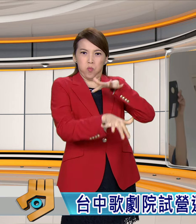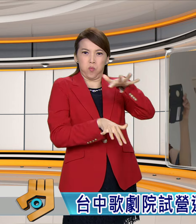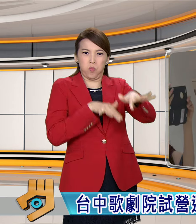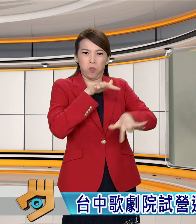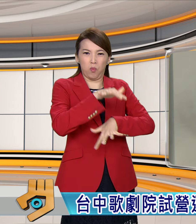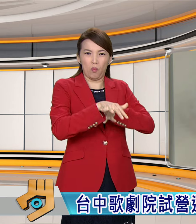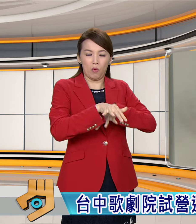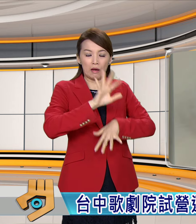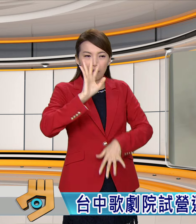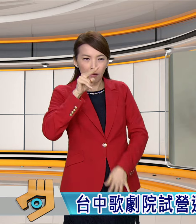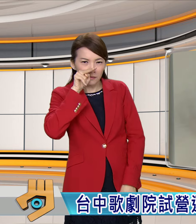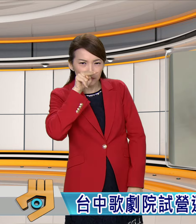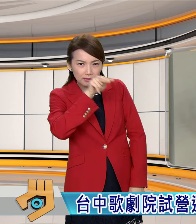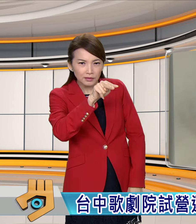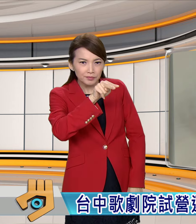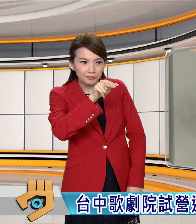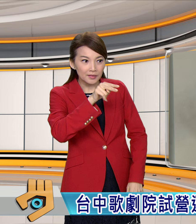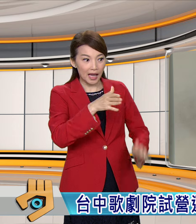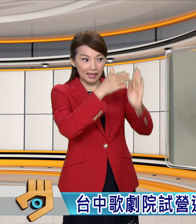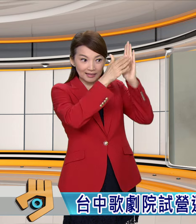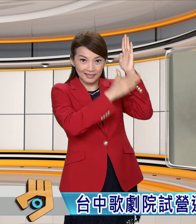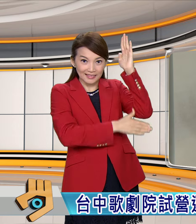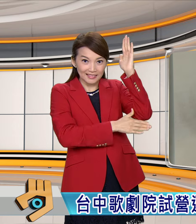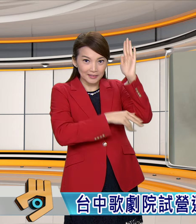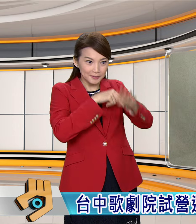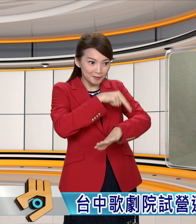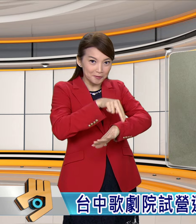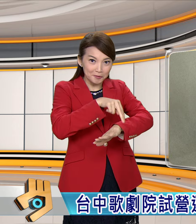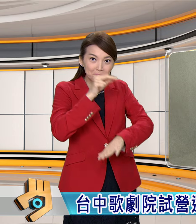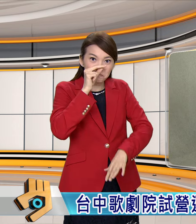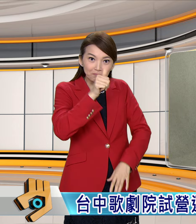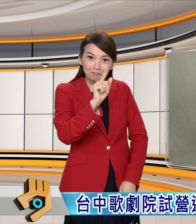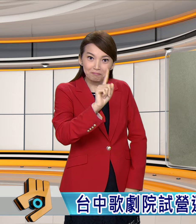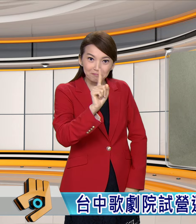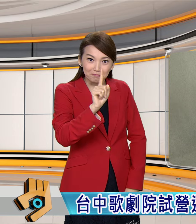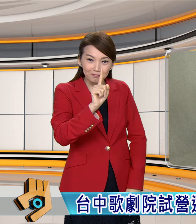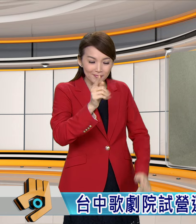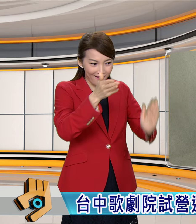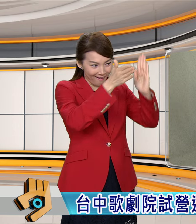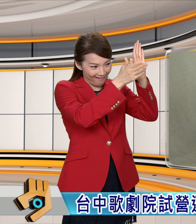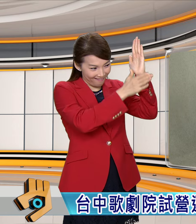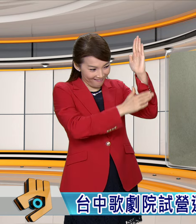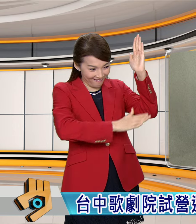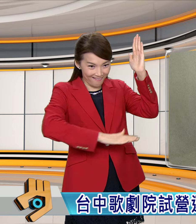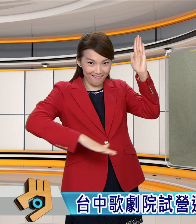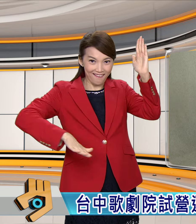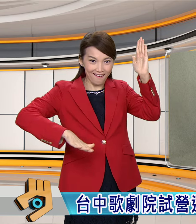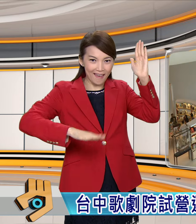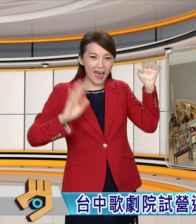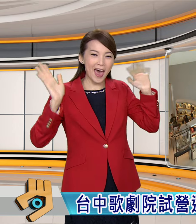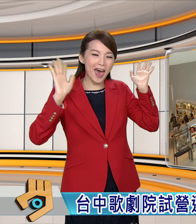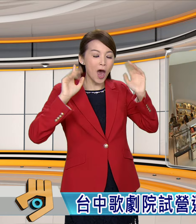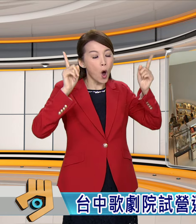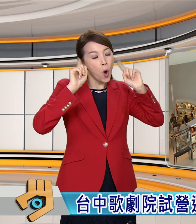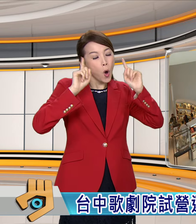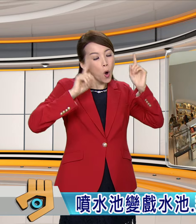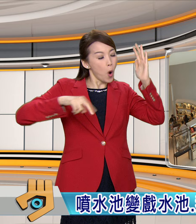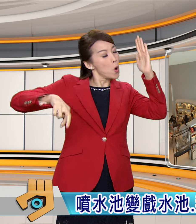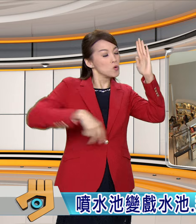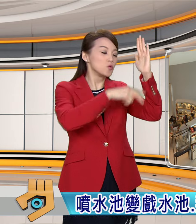观。但是现在发现有小朋友竟然把特殊设计的曲墙当作是